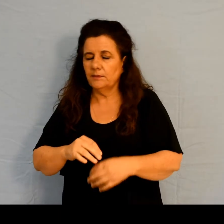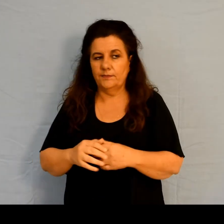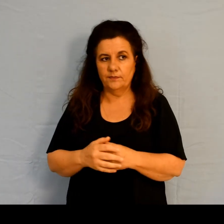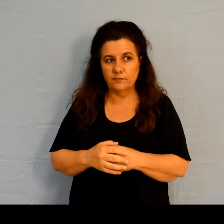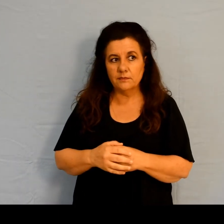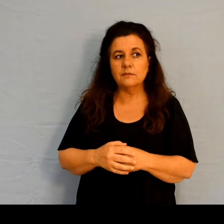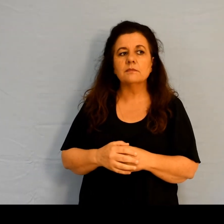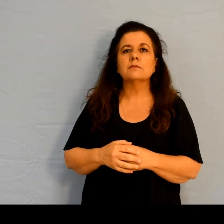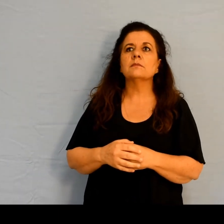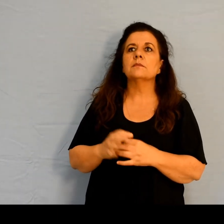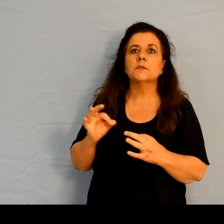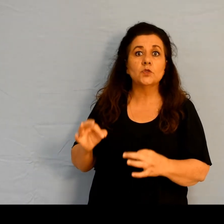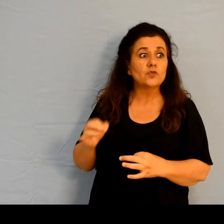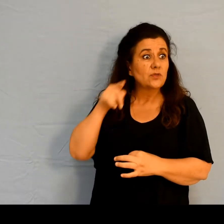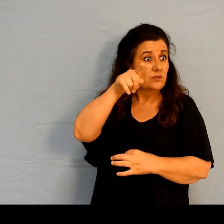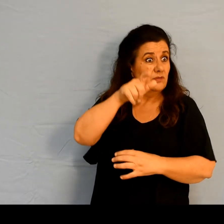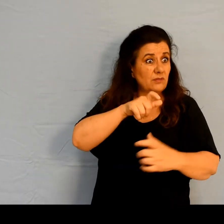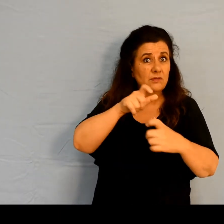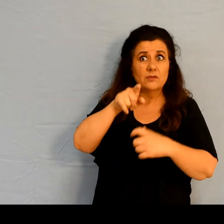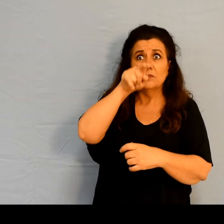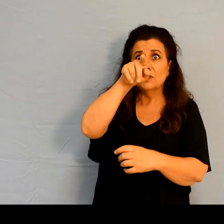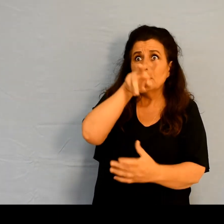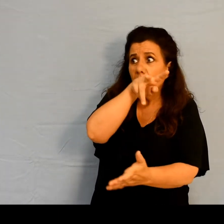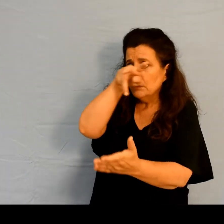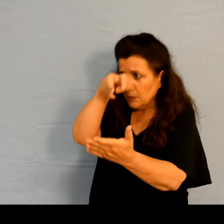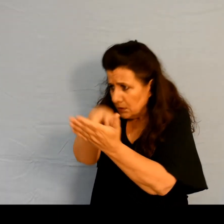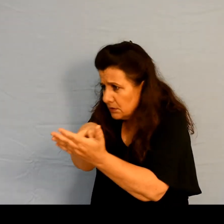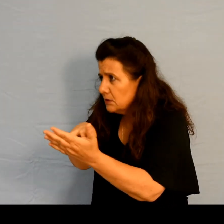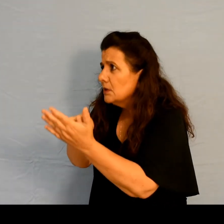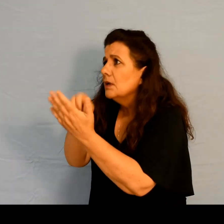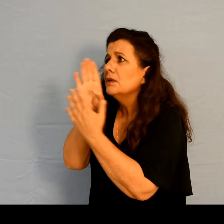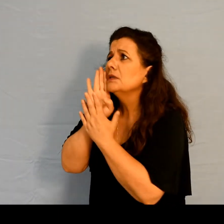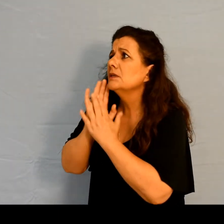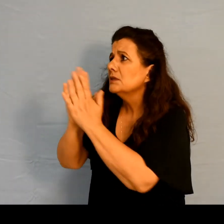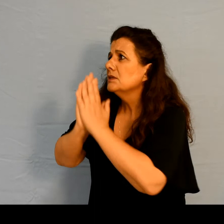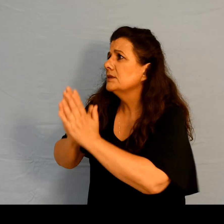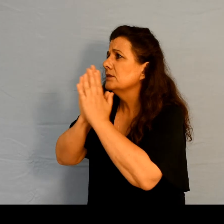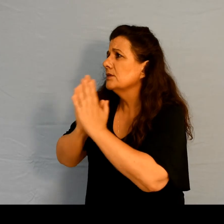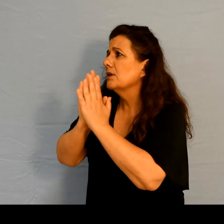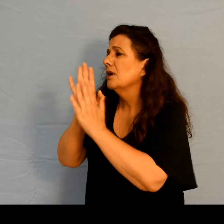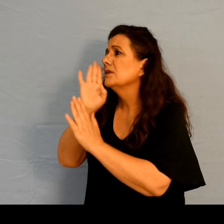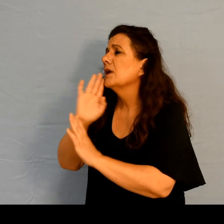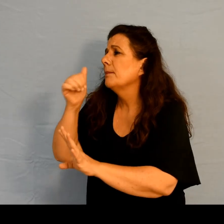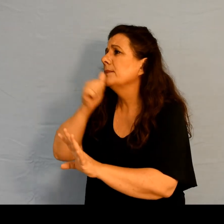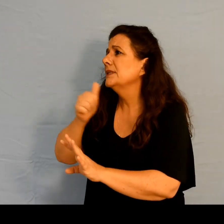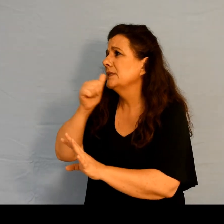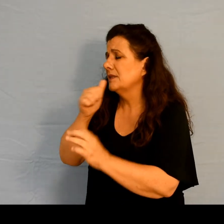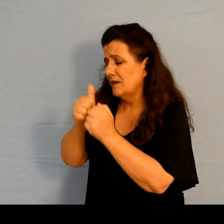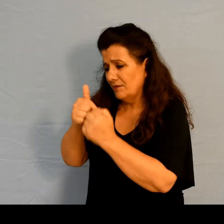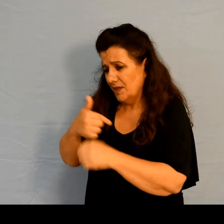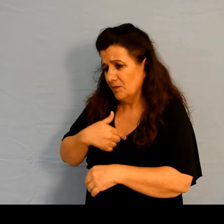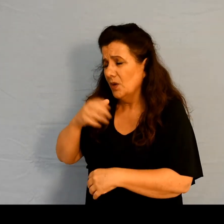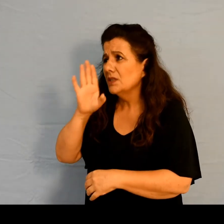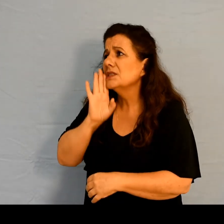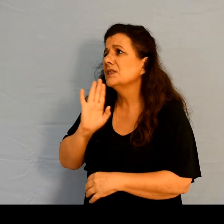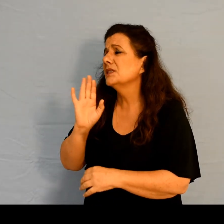Alors, tombant à ses pieds, son compagnon le suppliait « Prends patience envers moi et je te